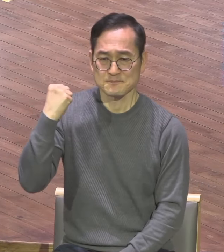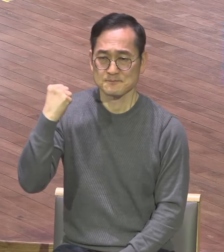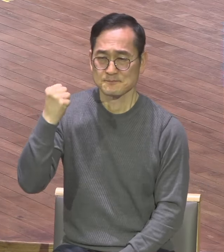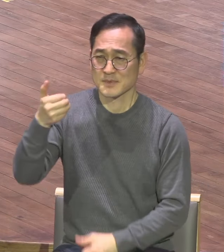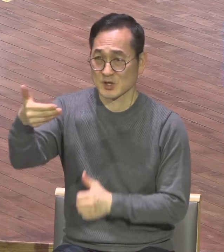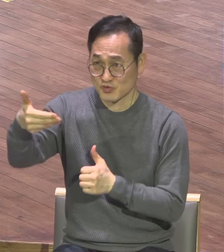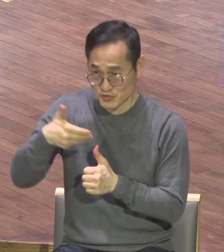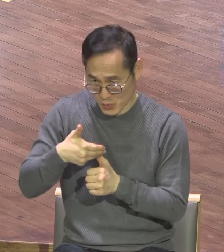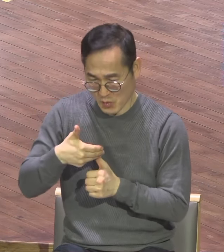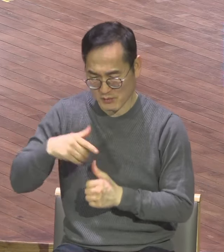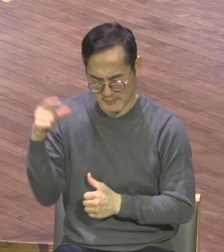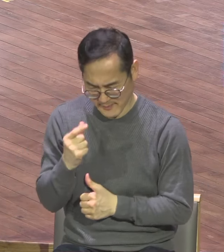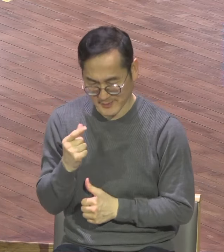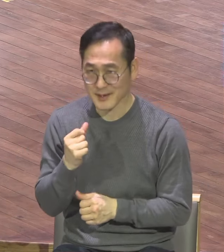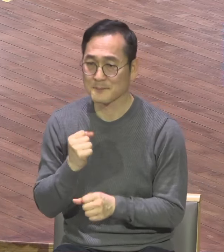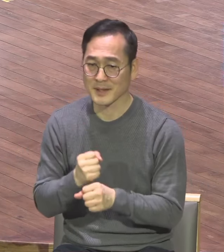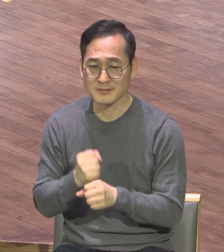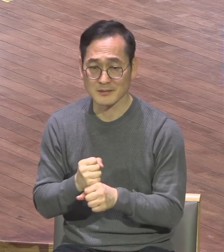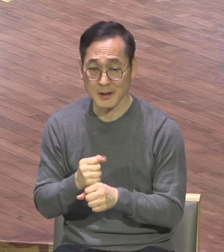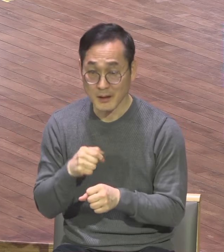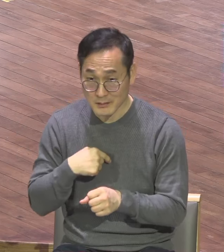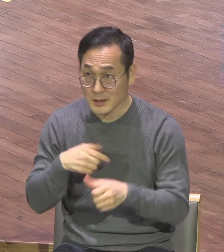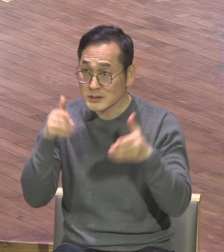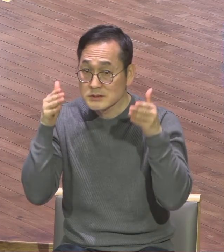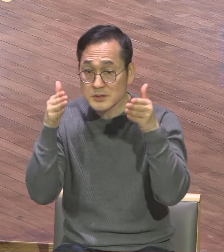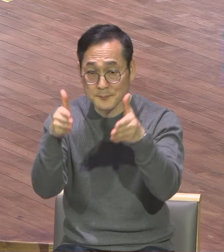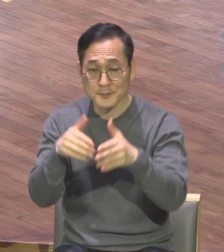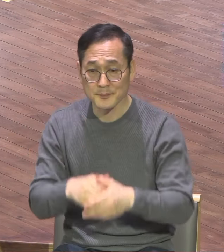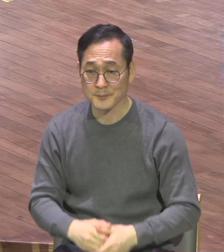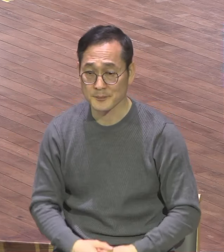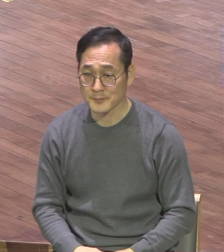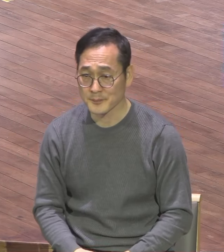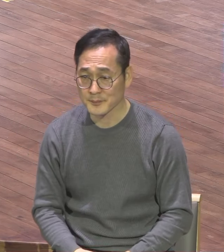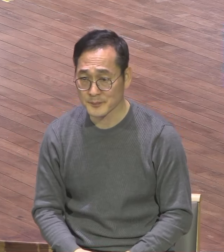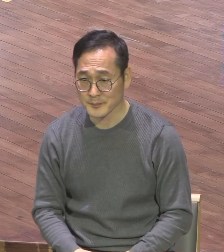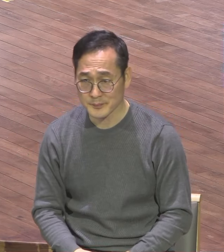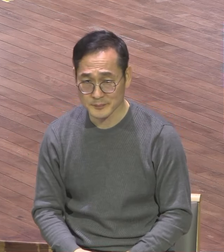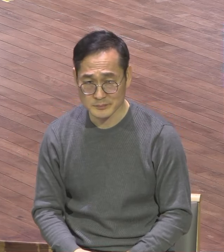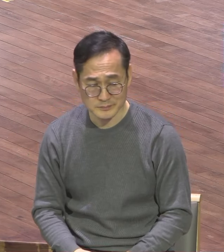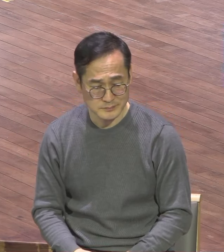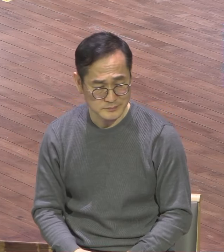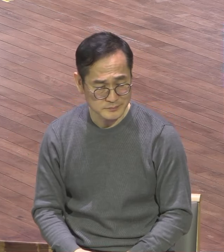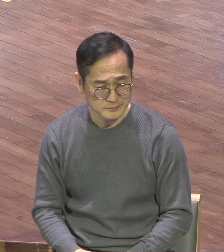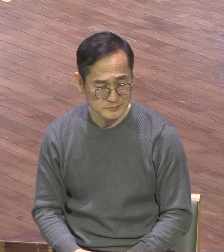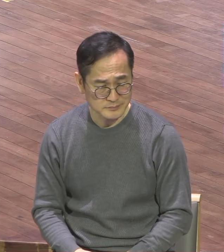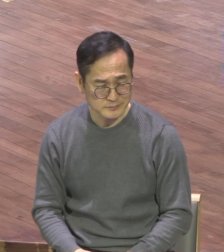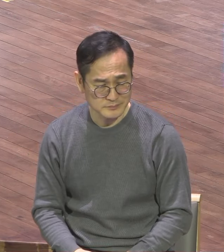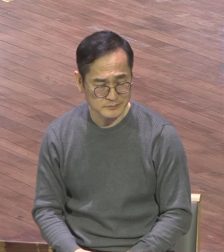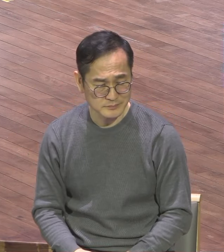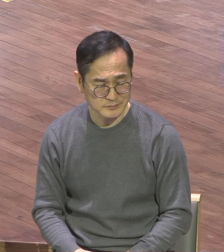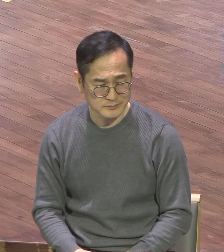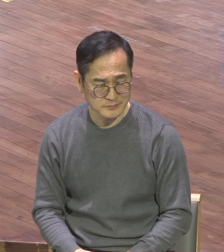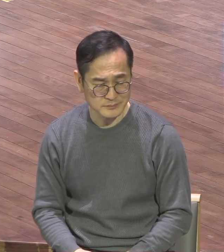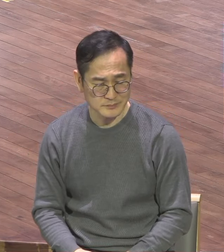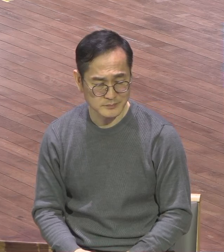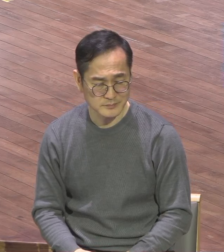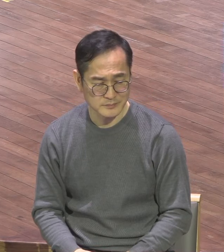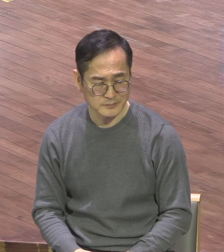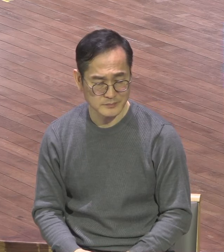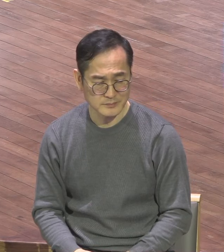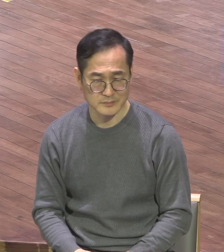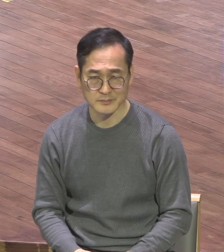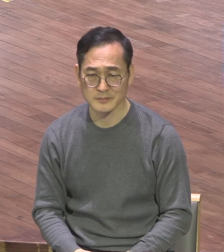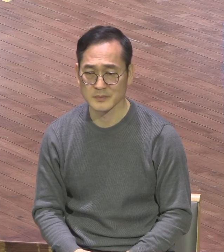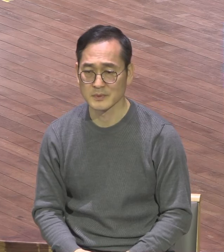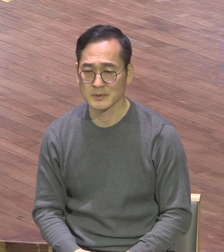나를 강하게 하셨나이다. 이 초점 맞춰져 있어요. 쉽게 설명하면 다윗이 어떤 어려운 환경 가운데